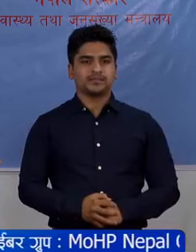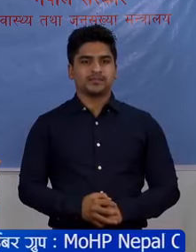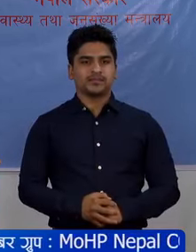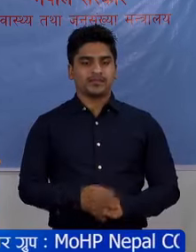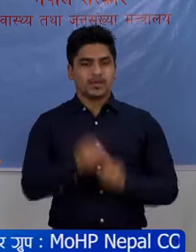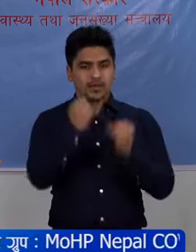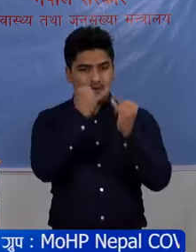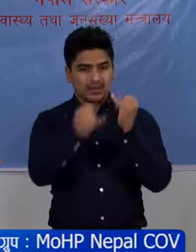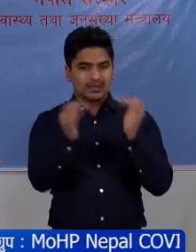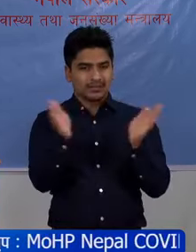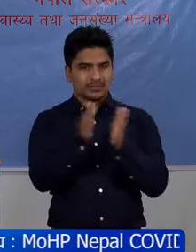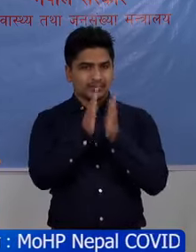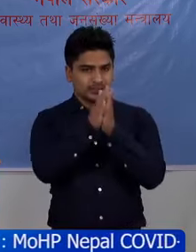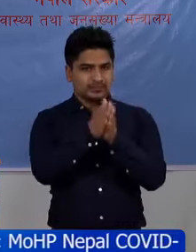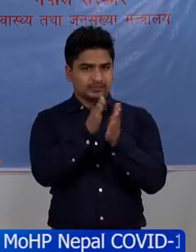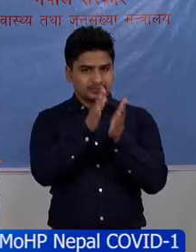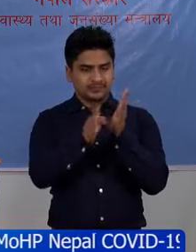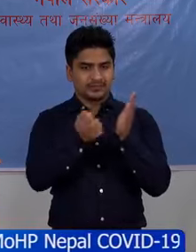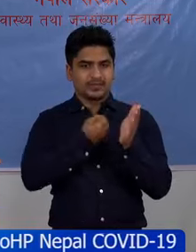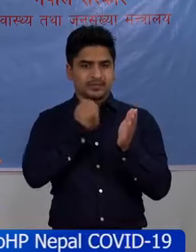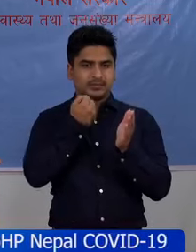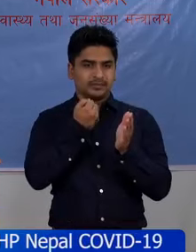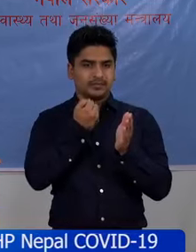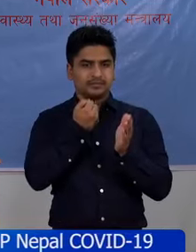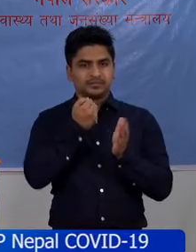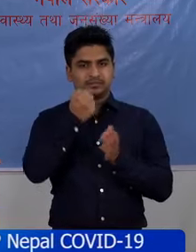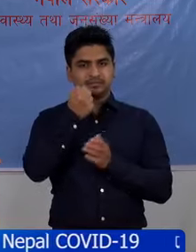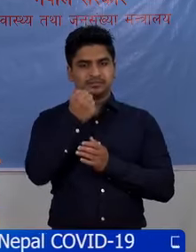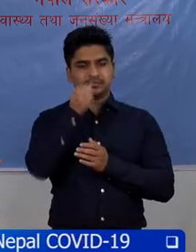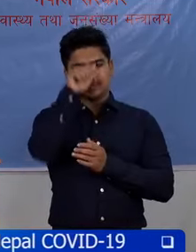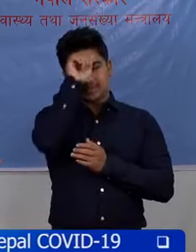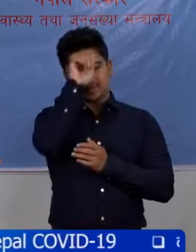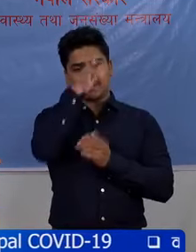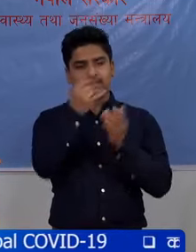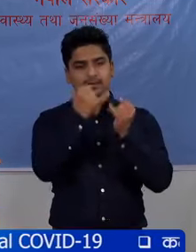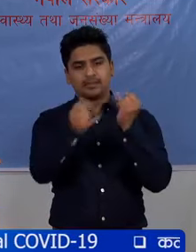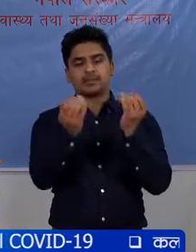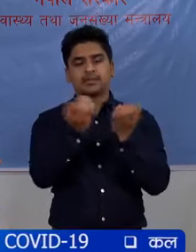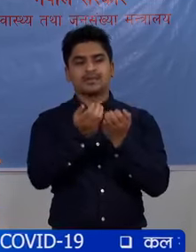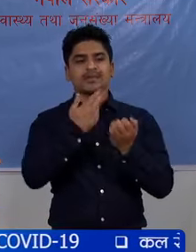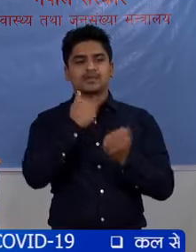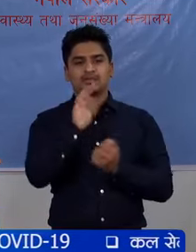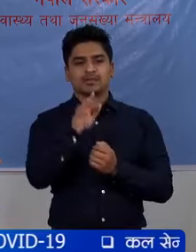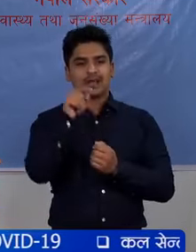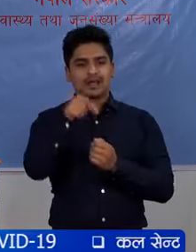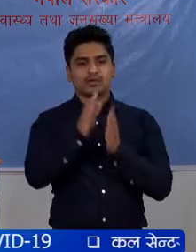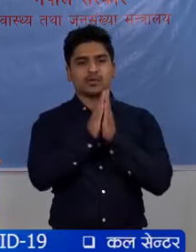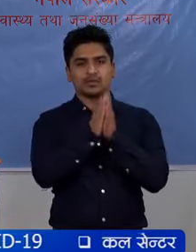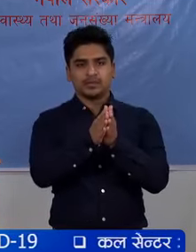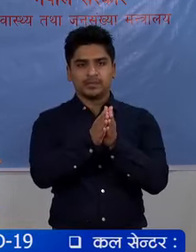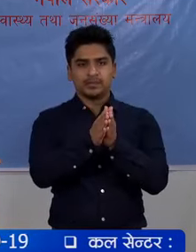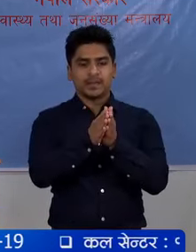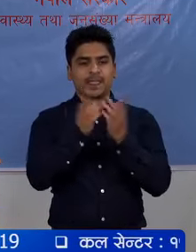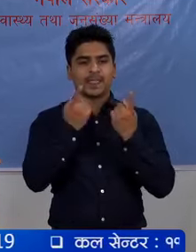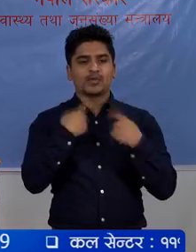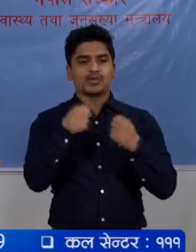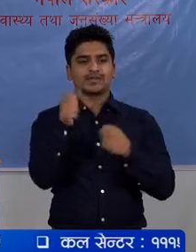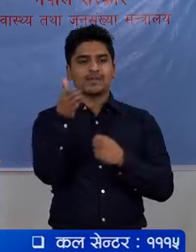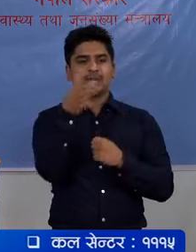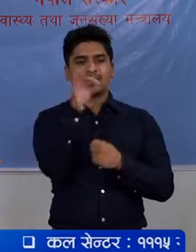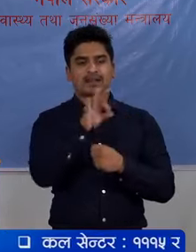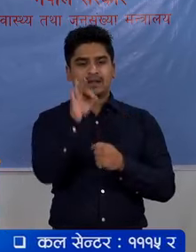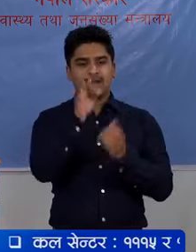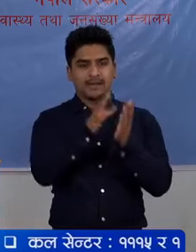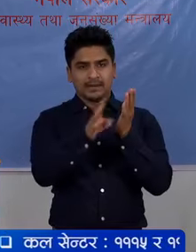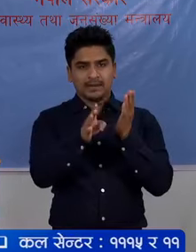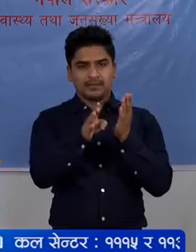अंतिमा स्यान अनुरोद बाट आपनो अपडेट अन्ते करना चाहांचू आज़को अनुरोद माँ मिले स्वास्थे तथा जन्संक्य